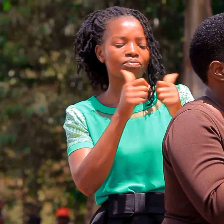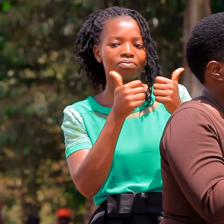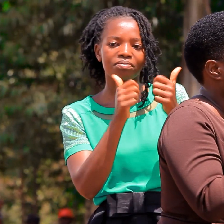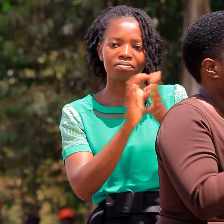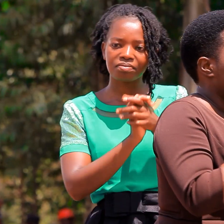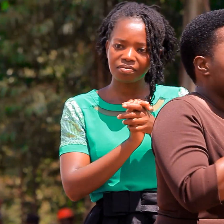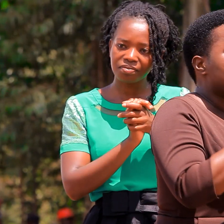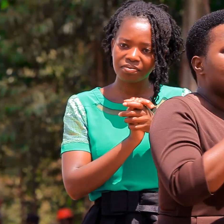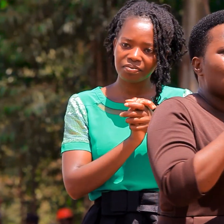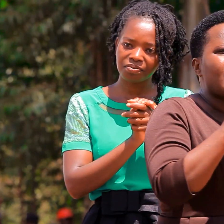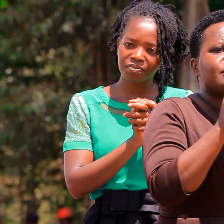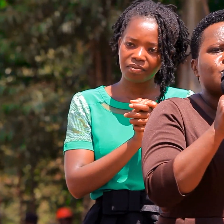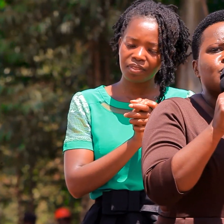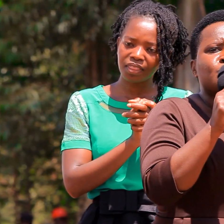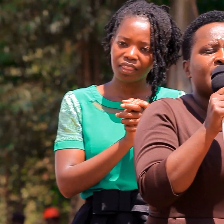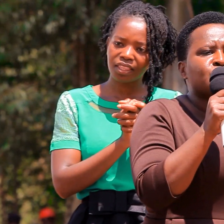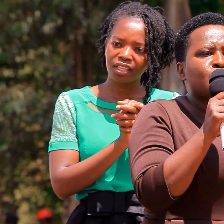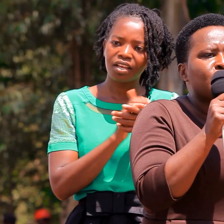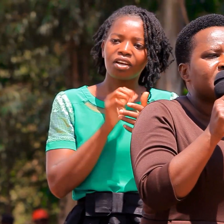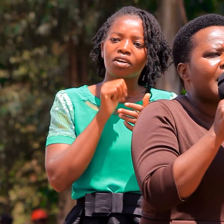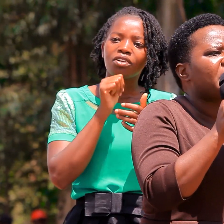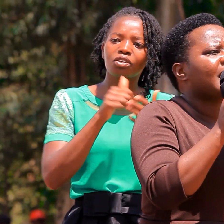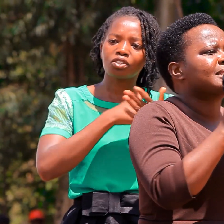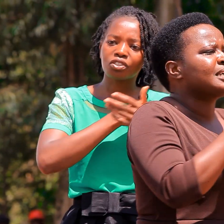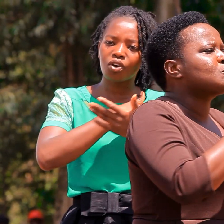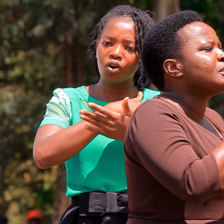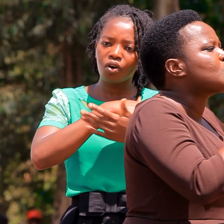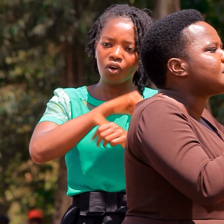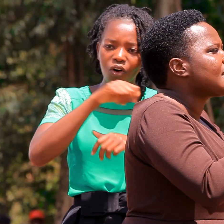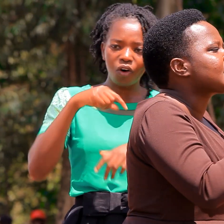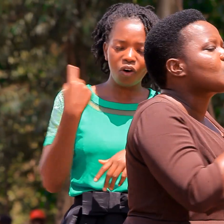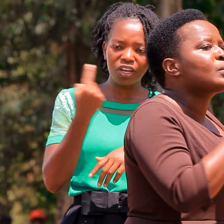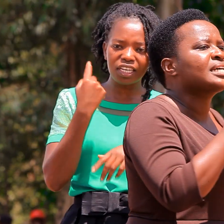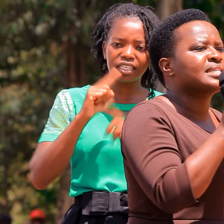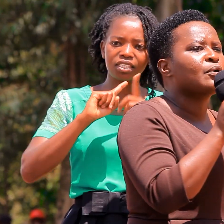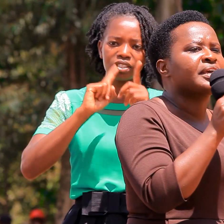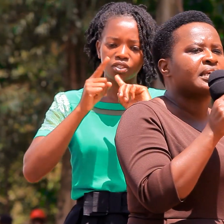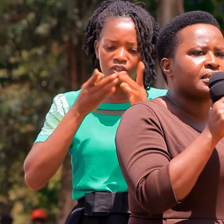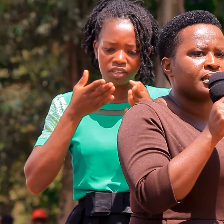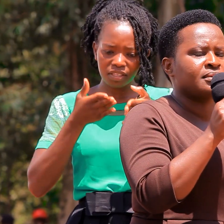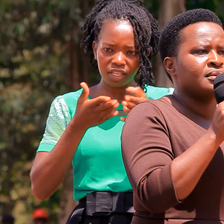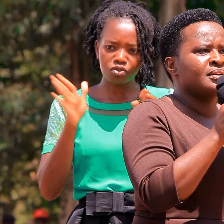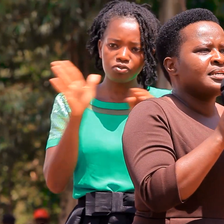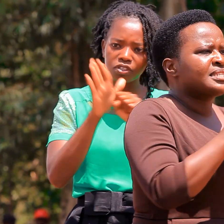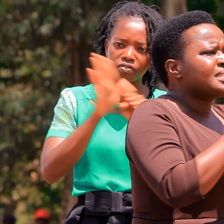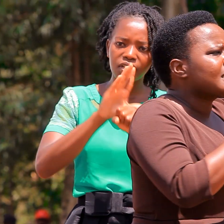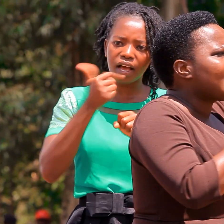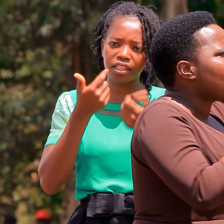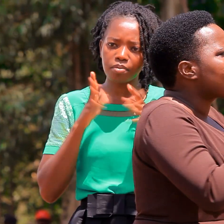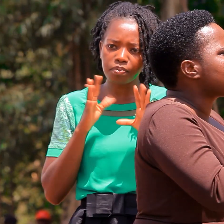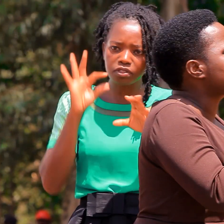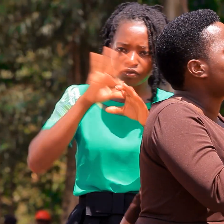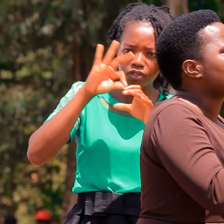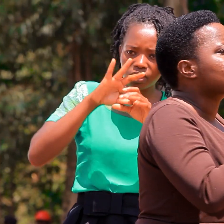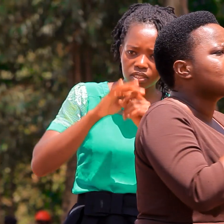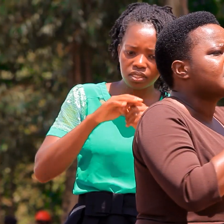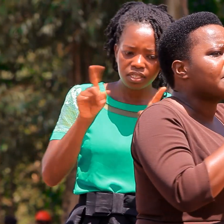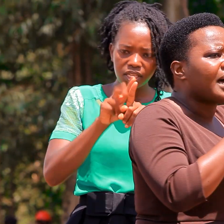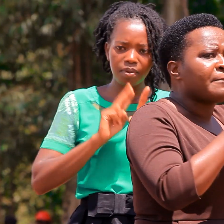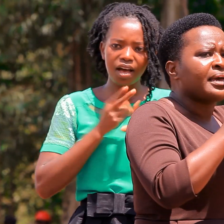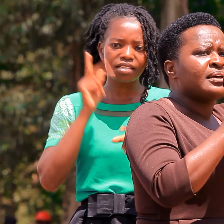vipi? Isikuwe tu tunazungumza hapa, kazi yetu ni kujaza kura za wengine. Sisi kama Wakisii